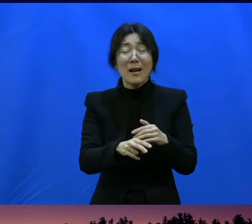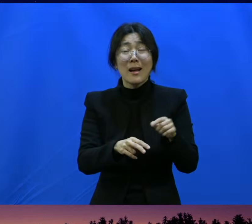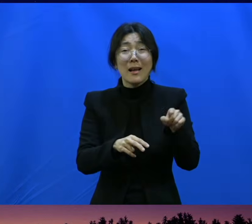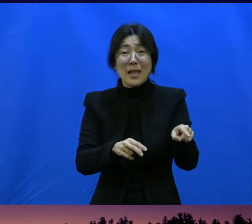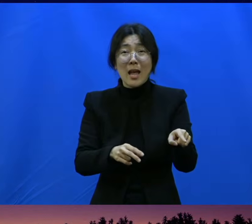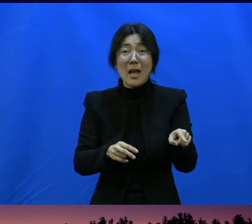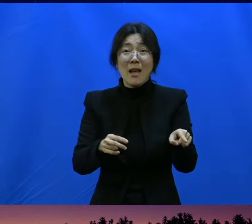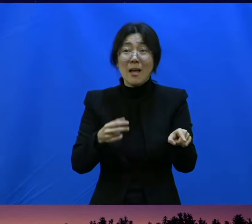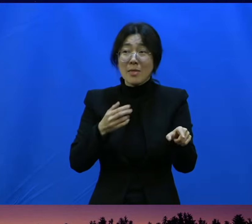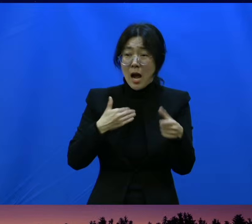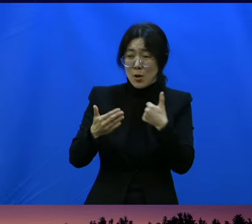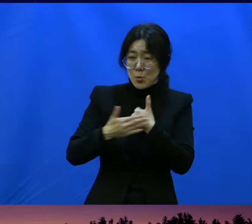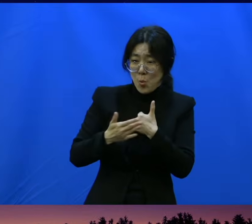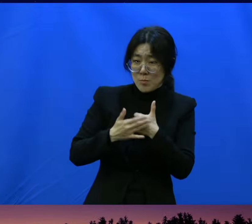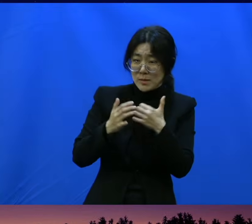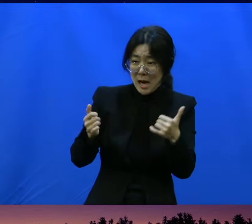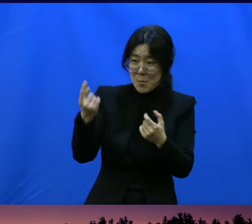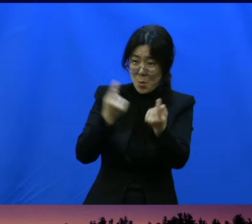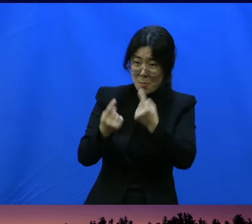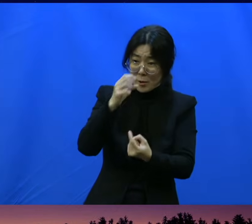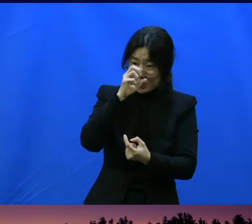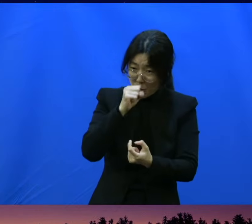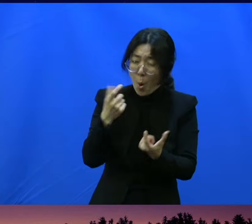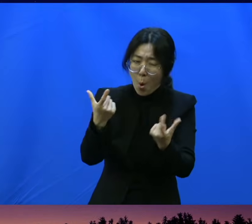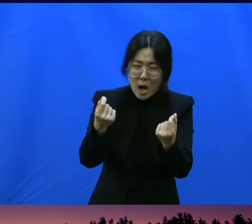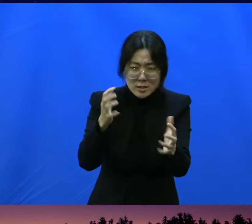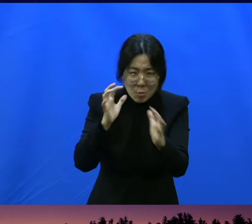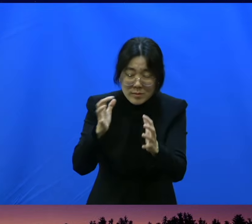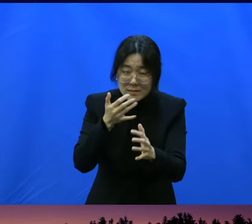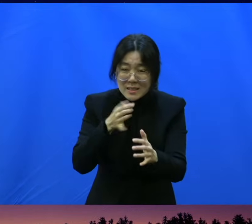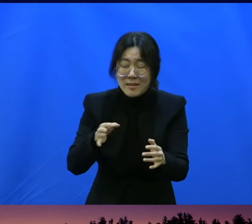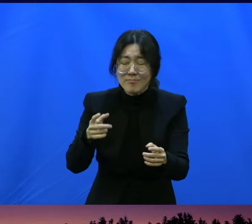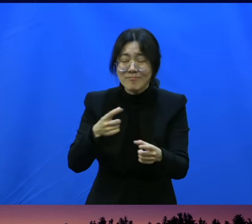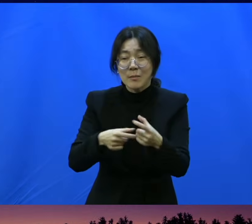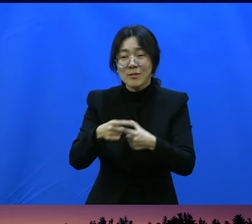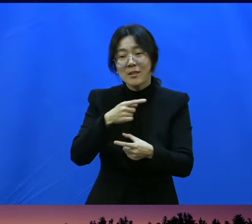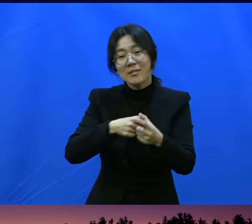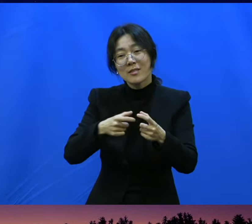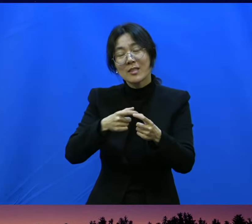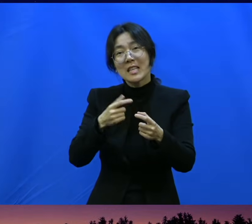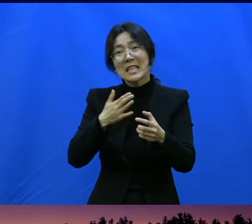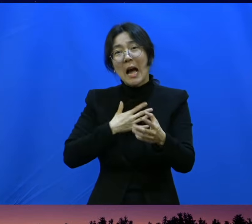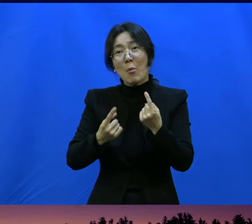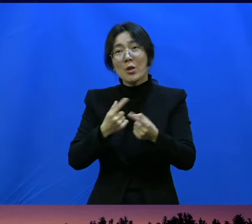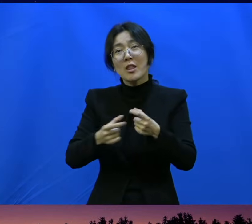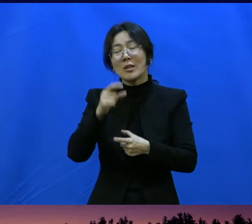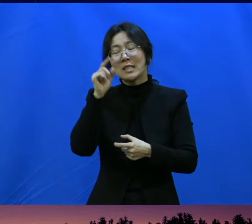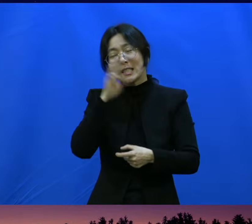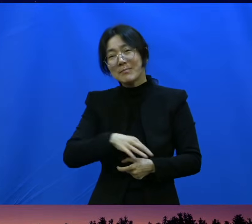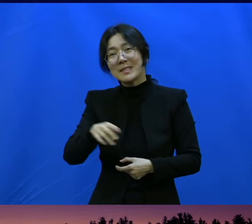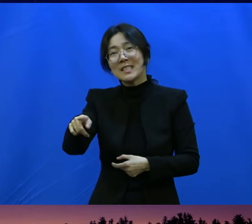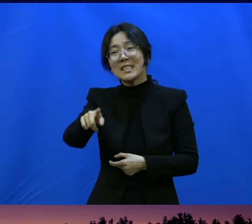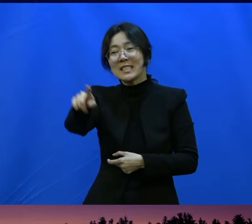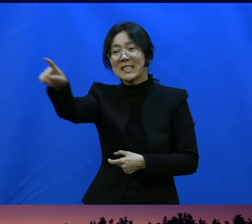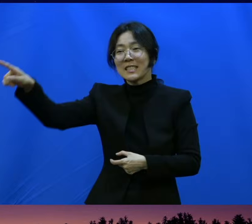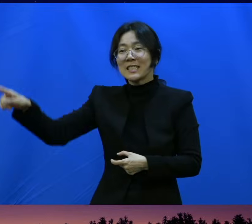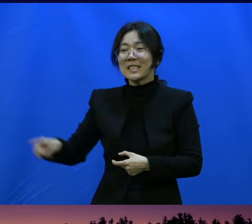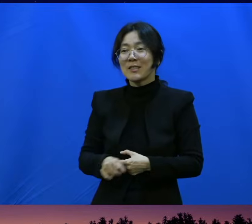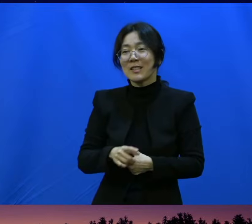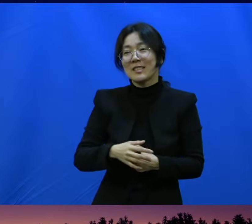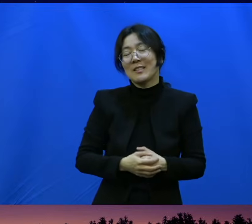조금도 도움이 될 만한 사람들이 아니었습니다. 자기도 힘들어 죽겠는데 별 볼 일 없는 사람들이 막 몰려온 거예요. 여러분, 동굴이 어떤